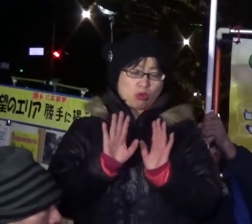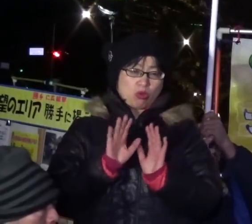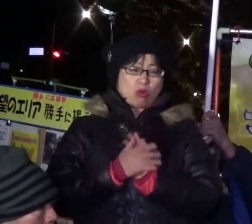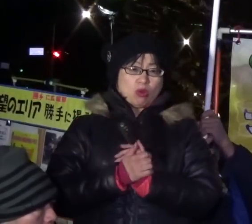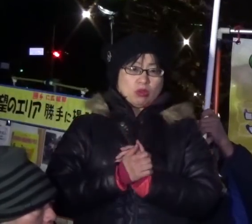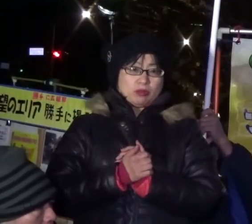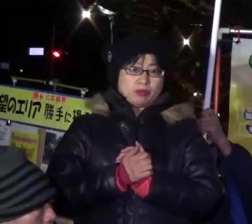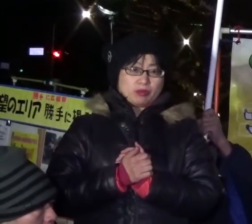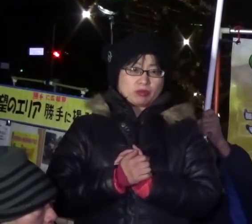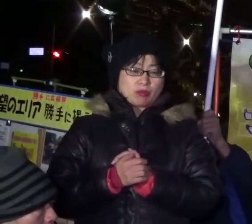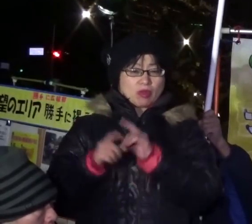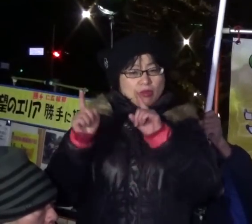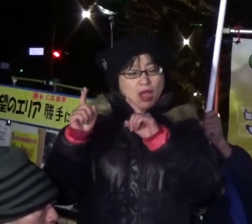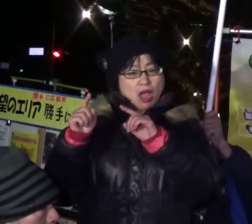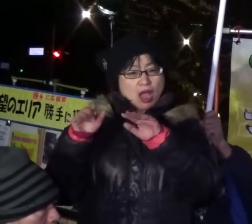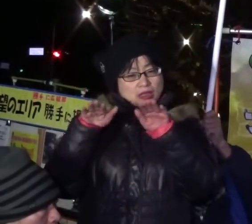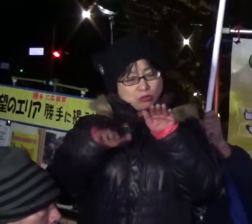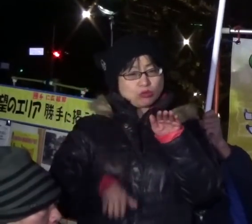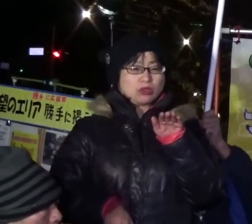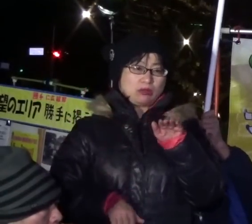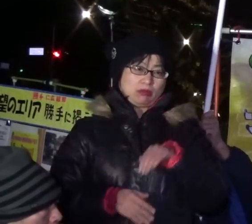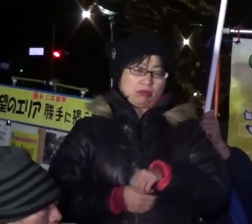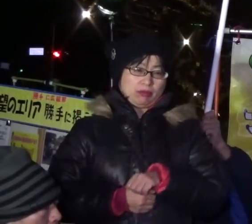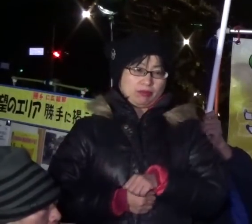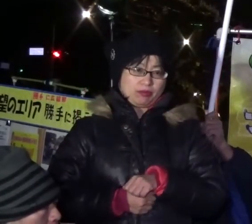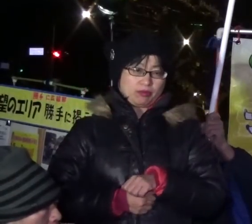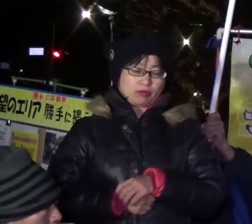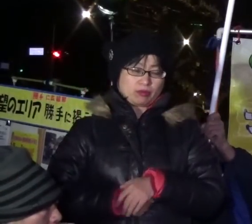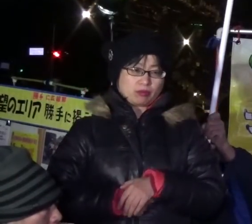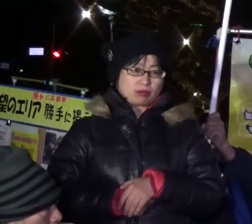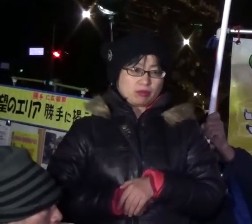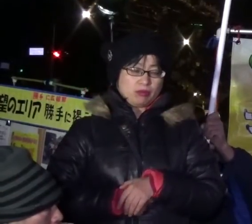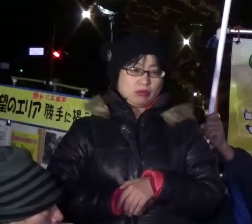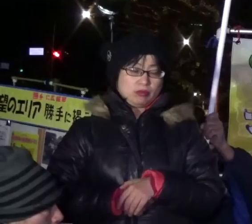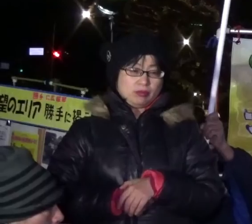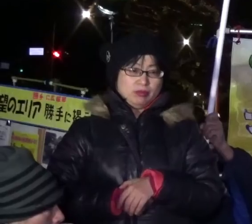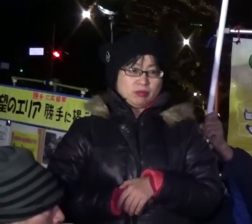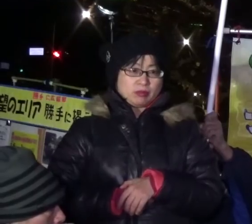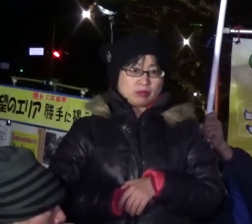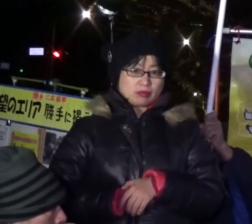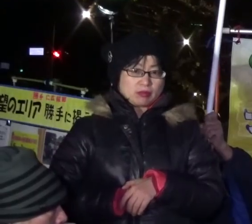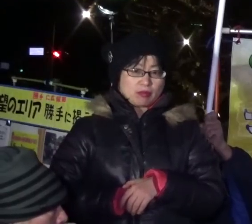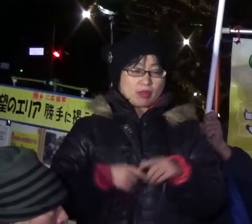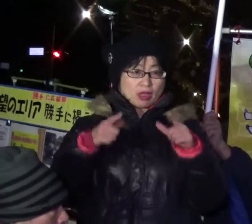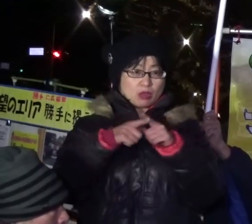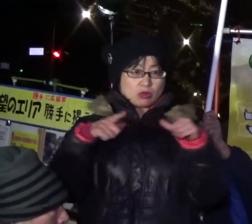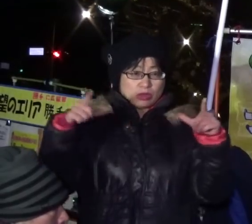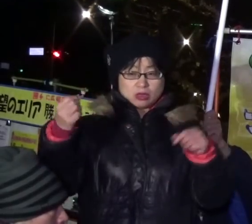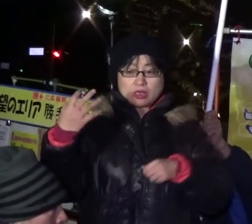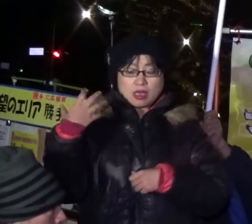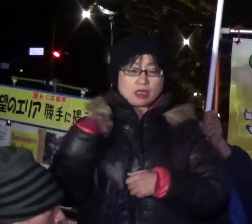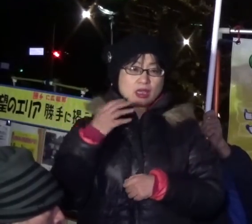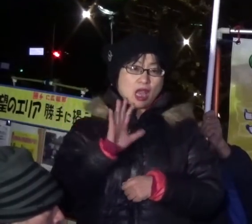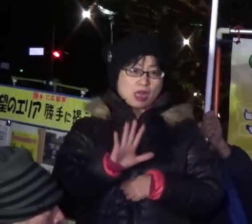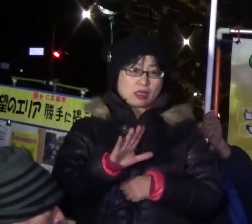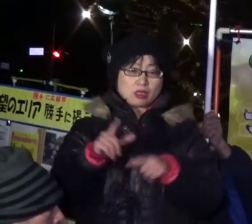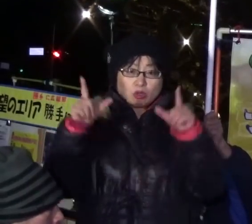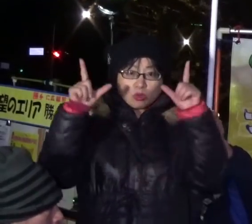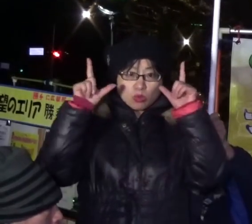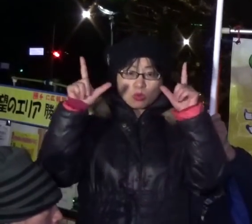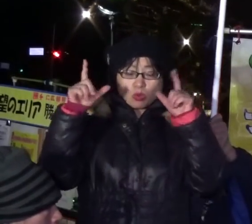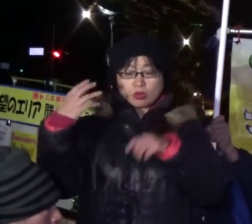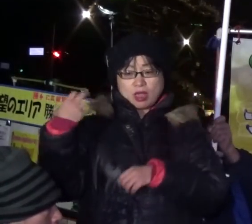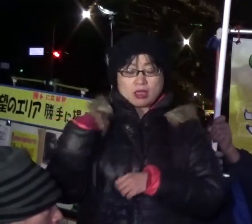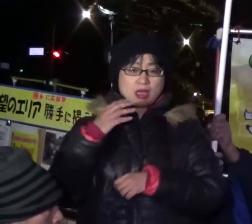ての評価は非常に低いというふうには、言わざるを得ません。しかしですね、国に責任あり、東電に責任ありということ